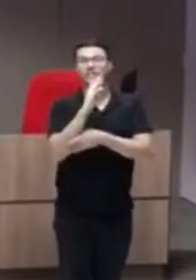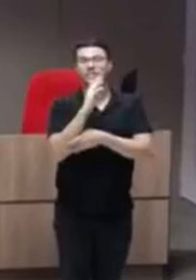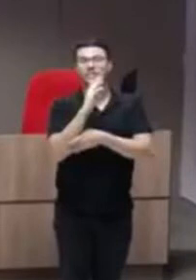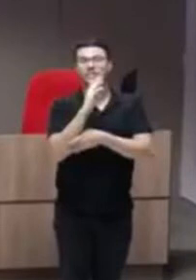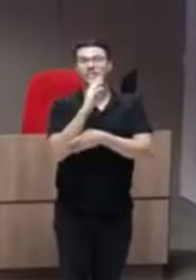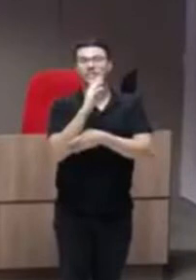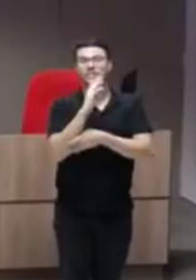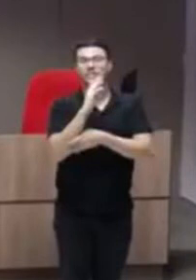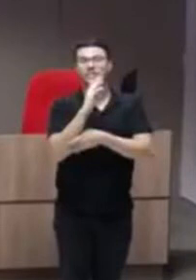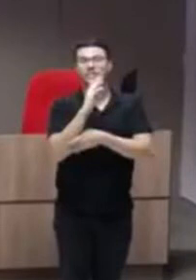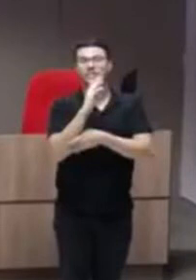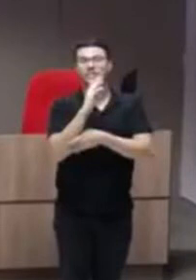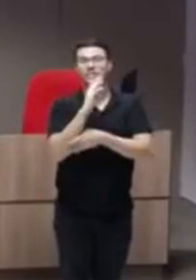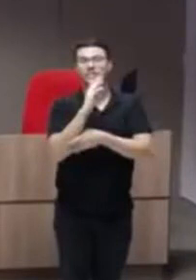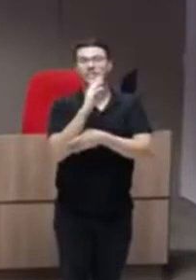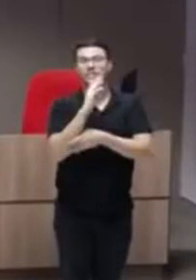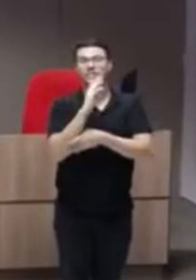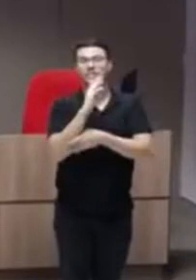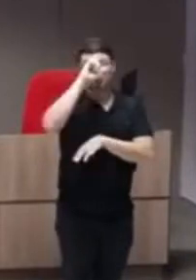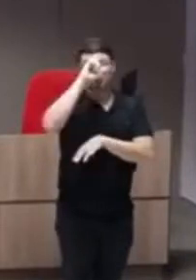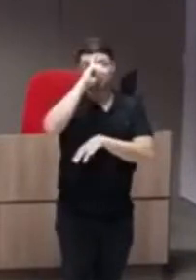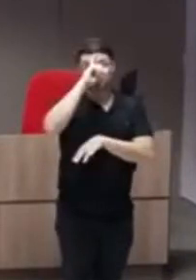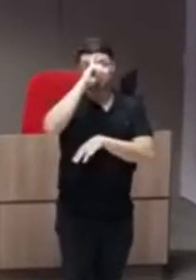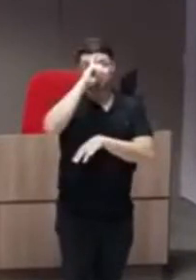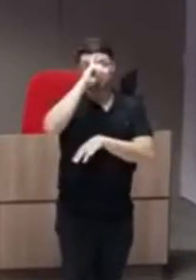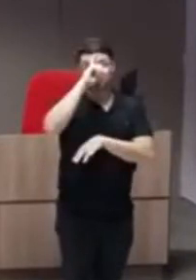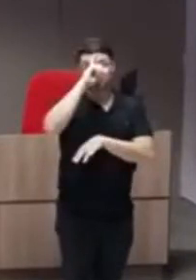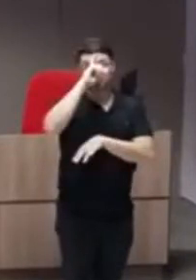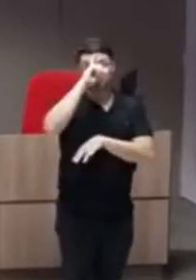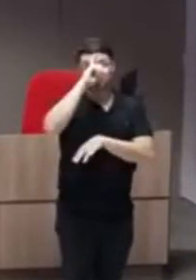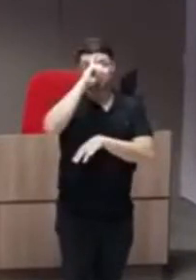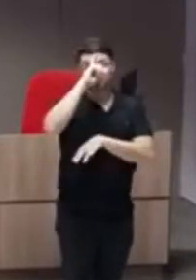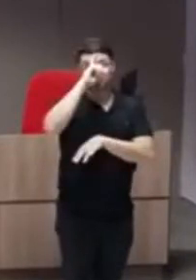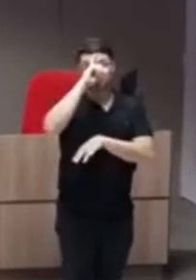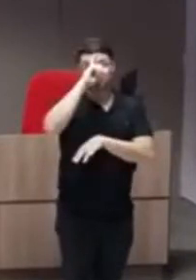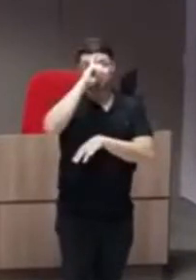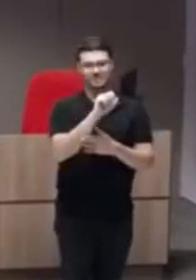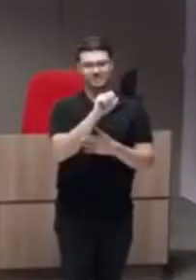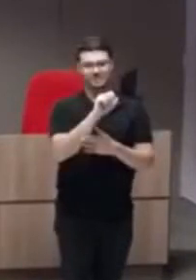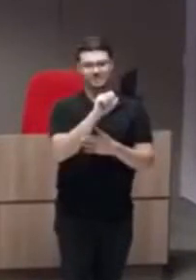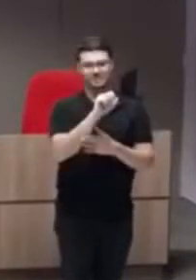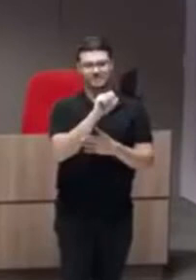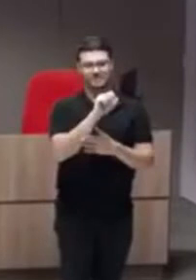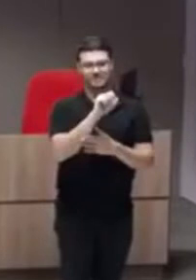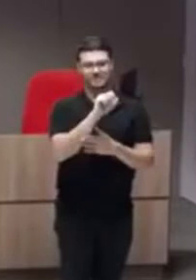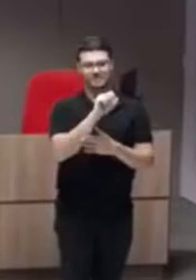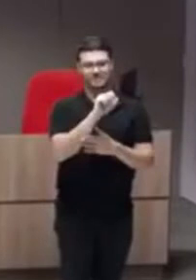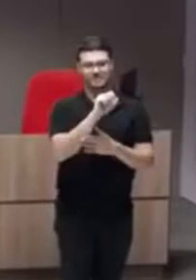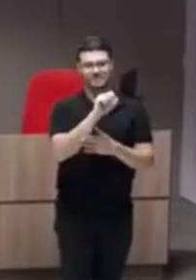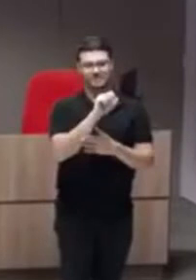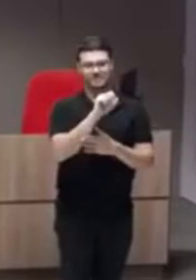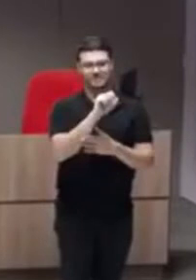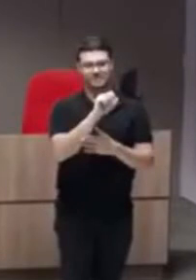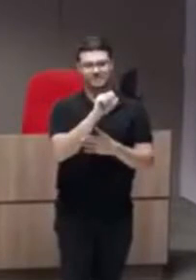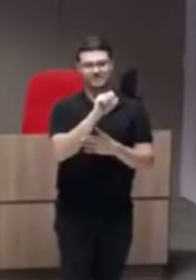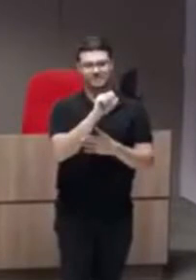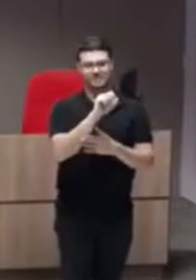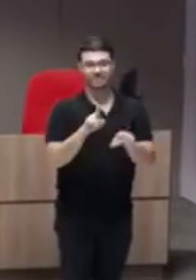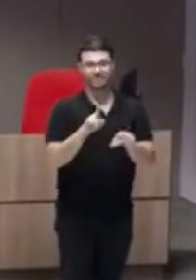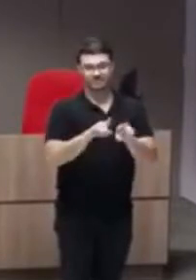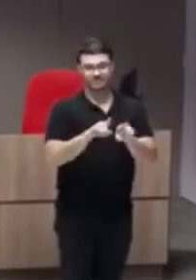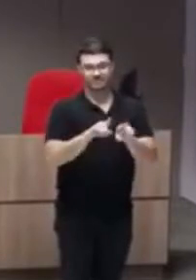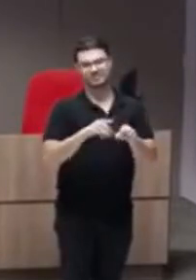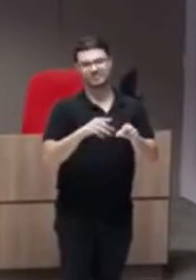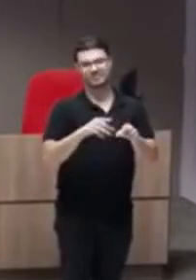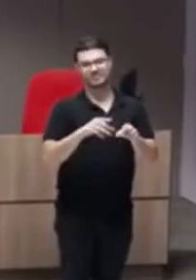40 hospitais psiquiátricos no Brasil, e hoje a gente tem um resultado, um documento, um material inédito, inclusive no que se